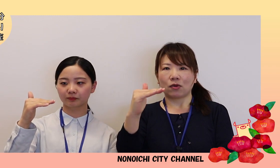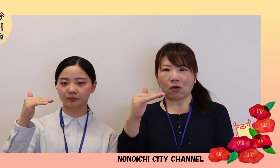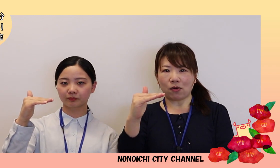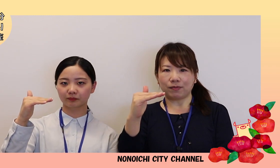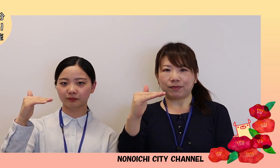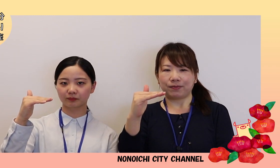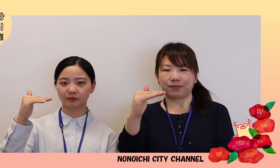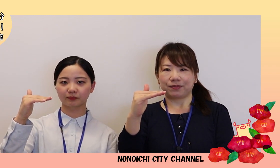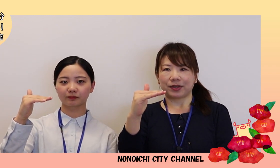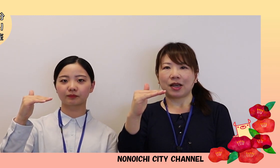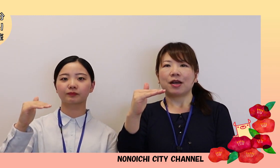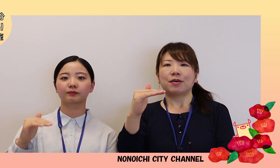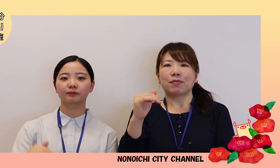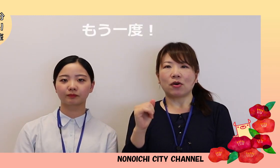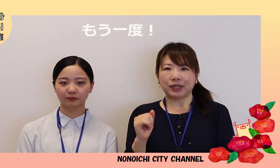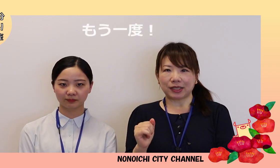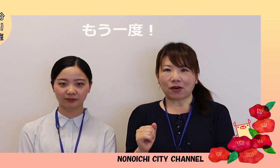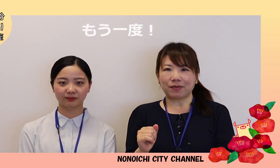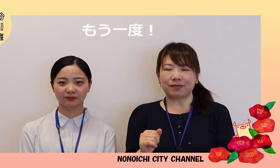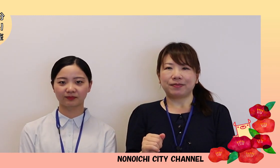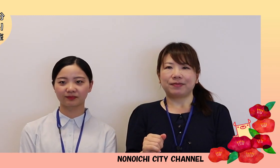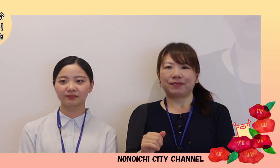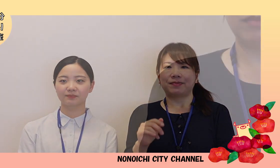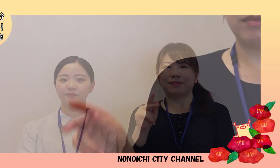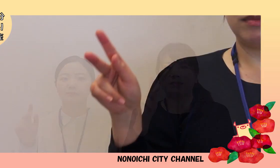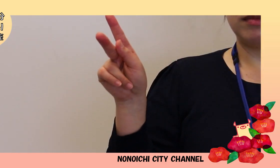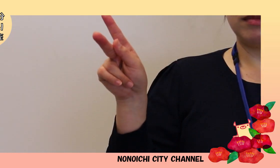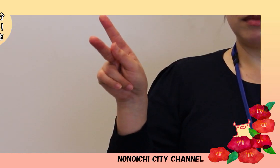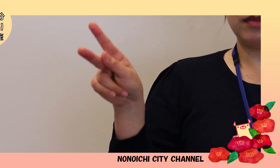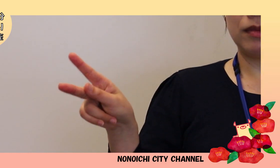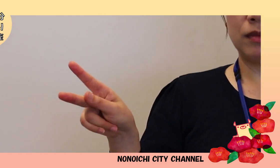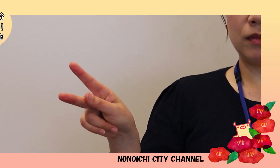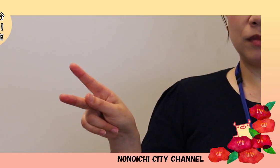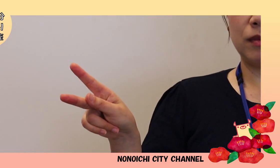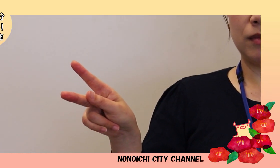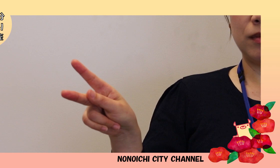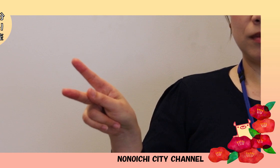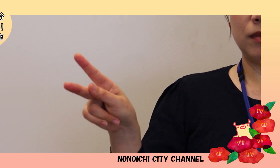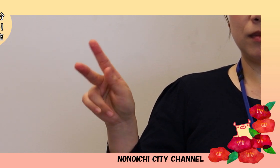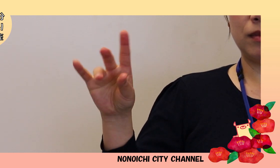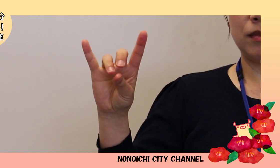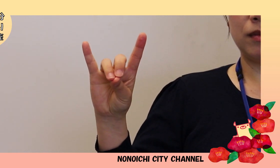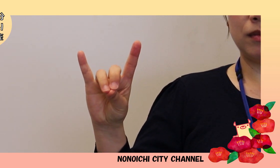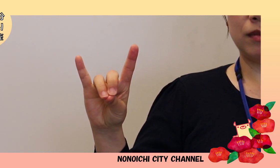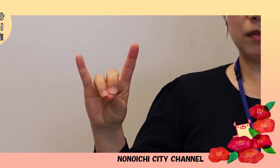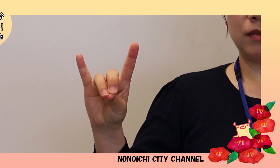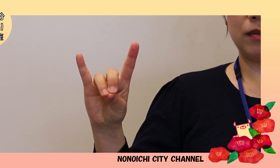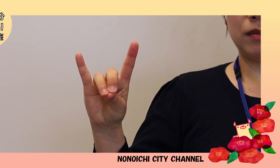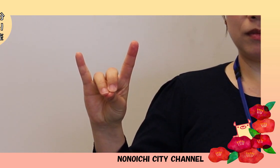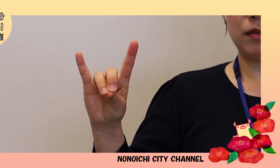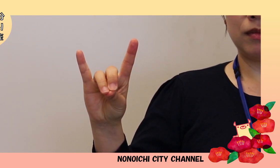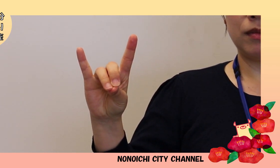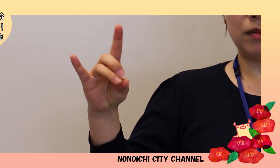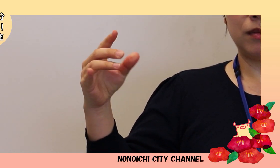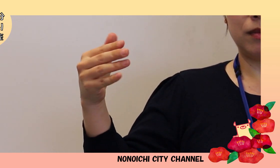こ。もう一度。かき